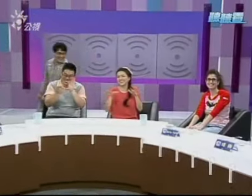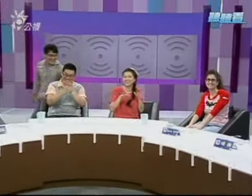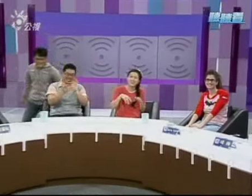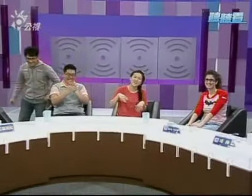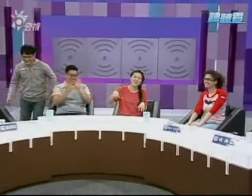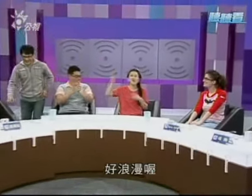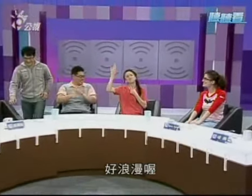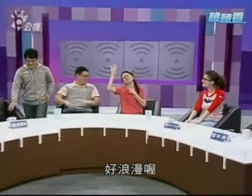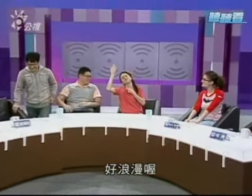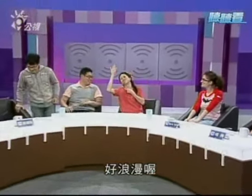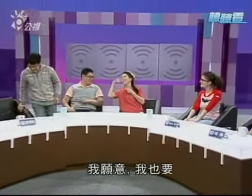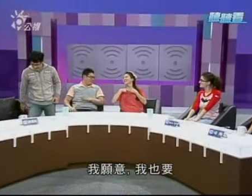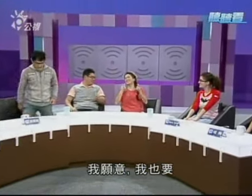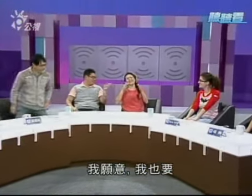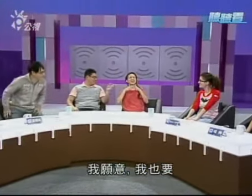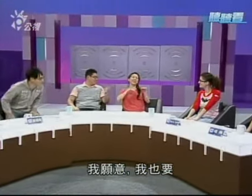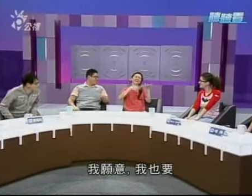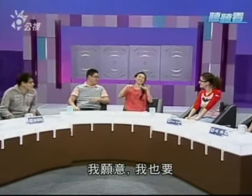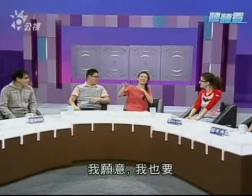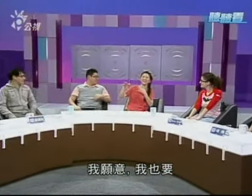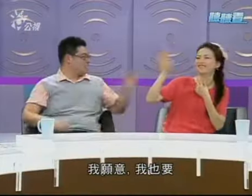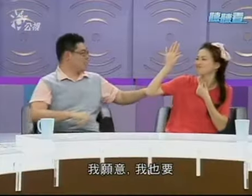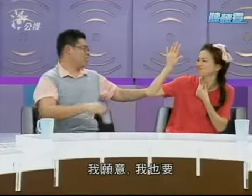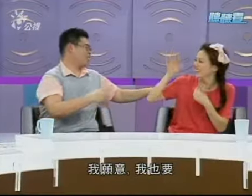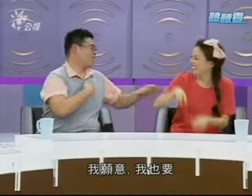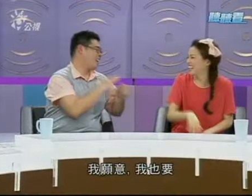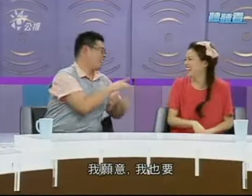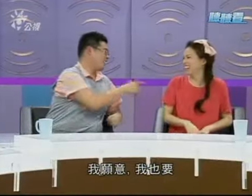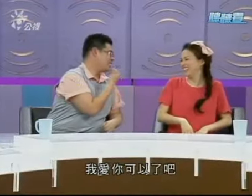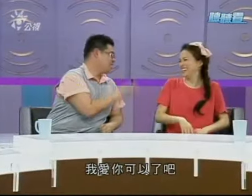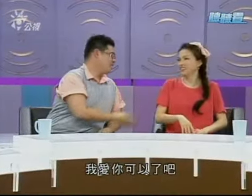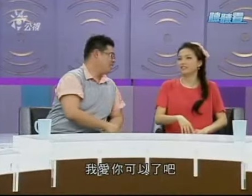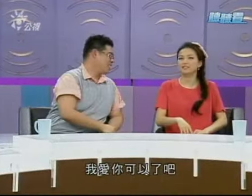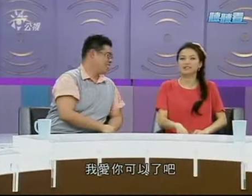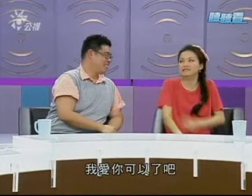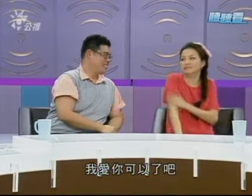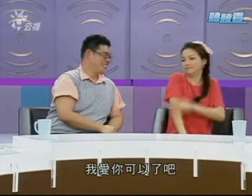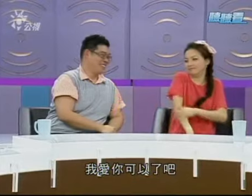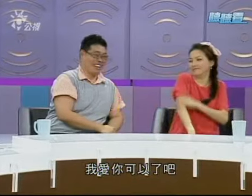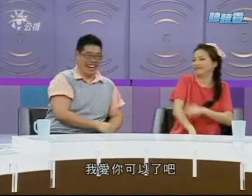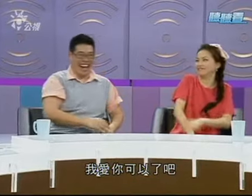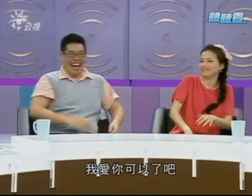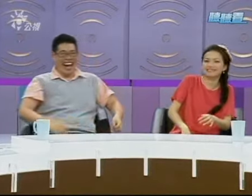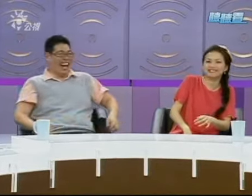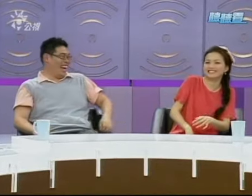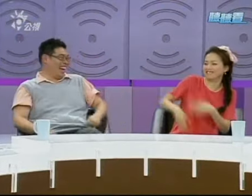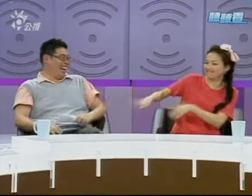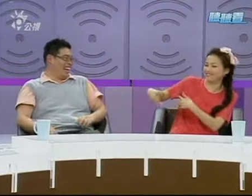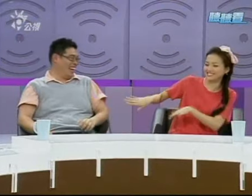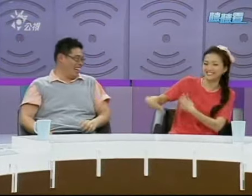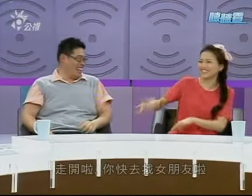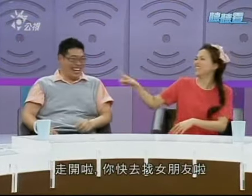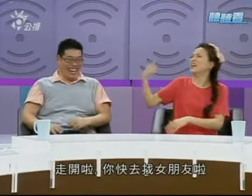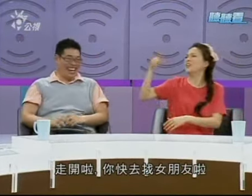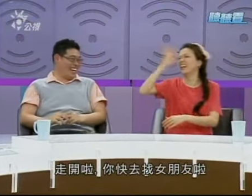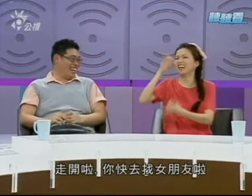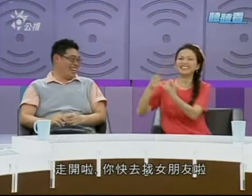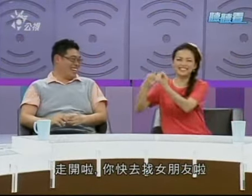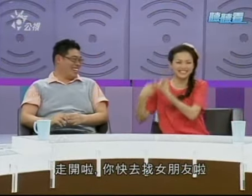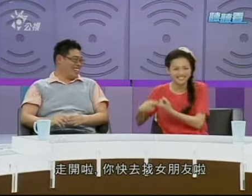好浪漫哦我愿意我也要我爱你可以了吧走开了你快去找女